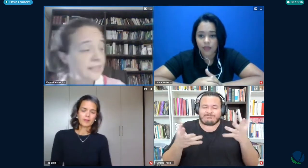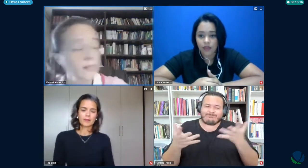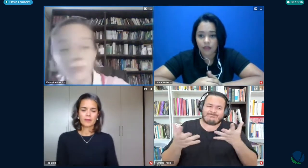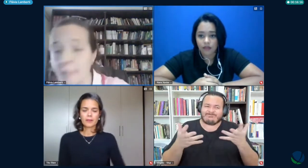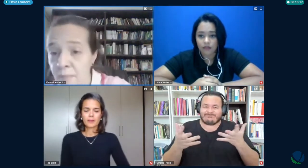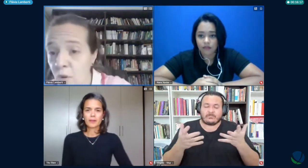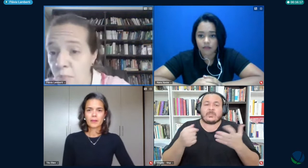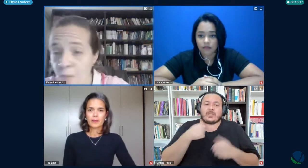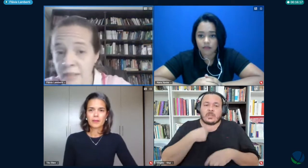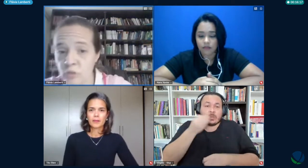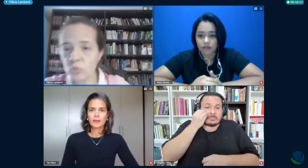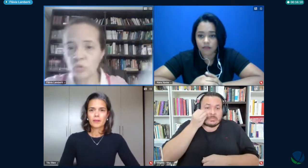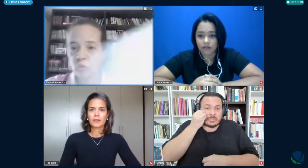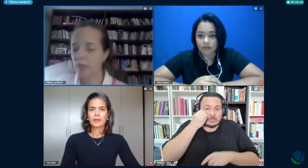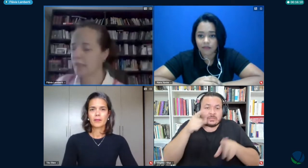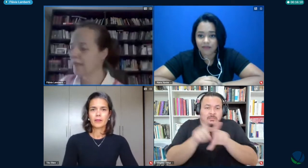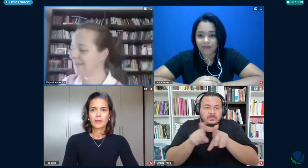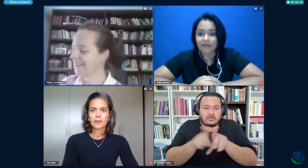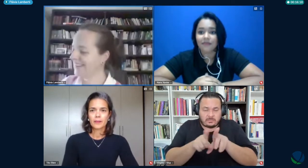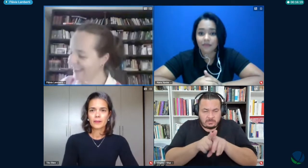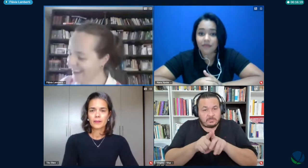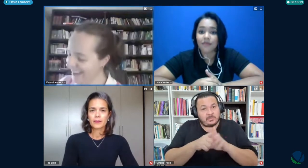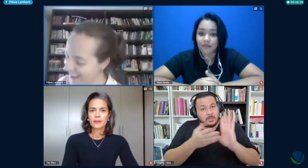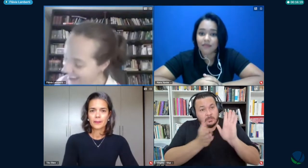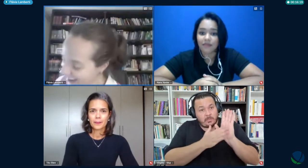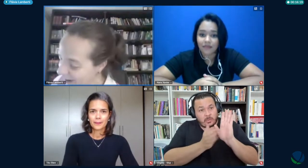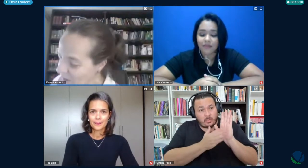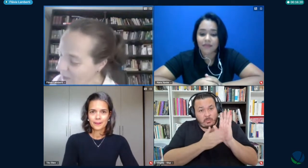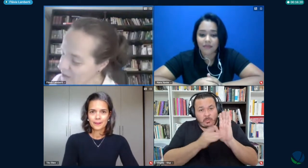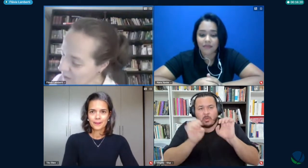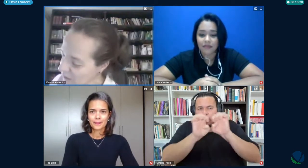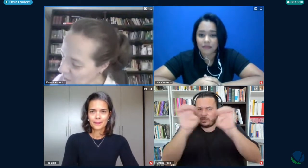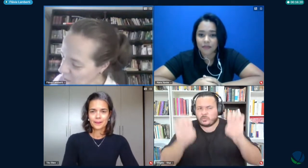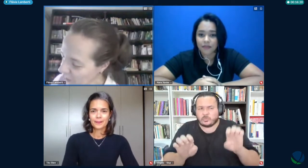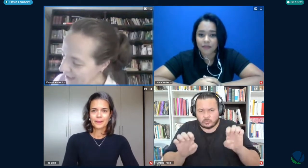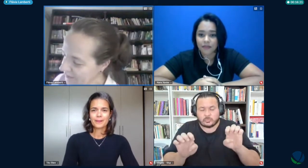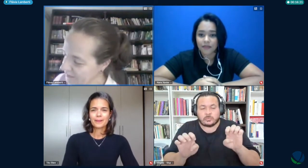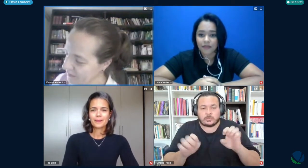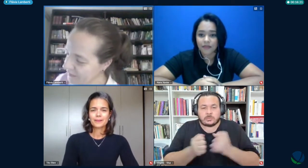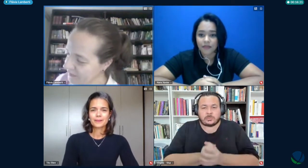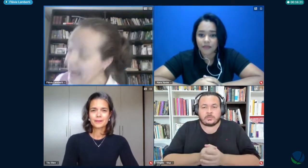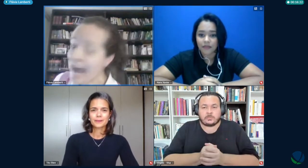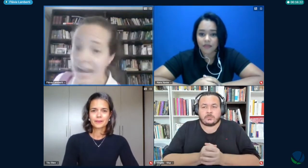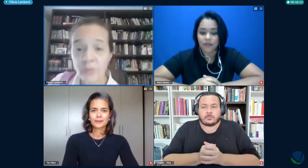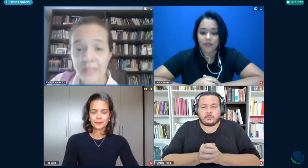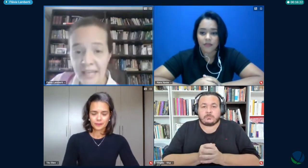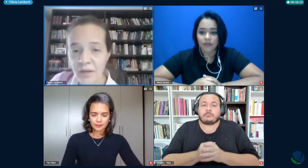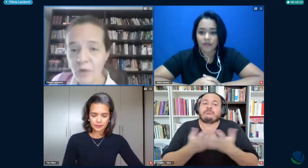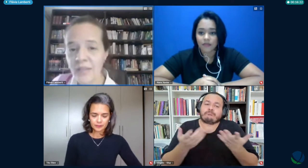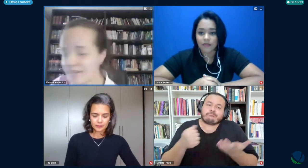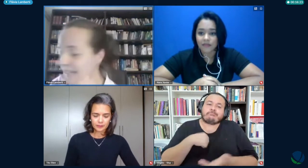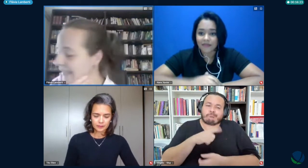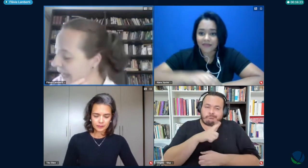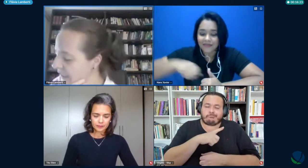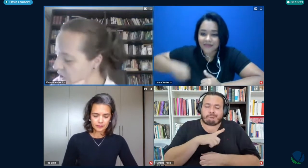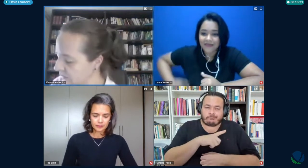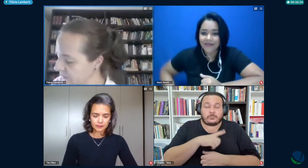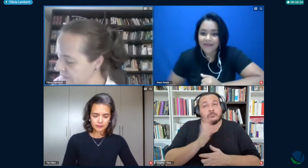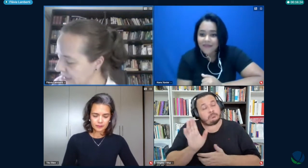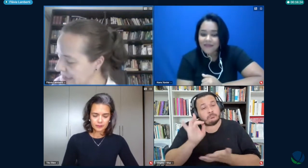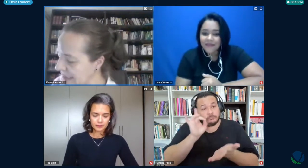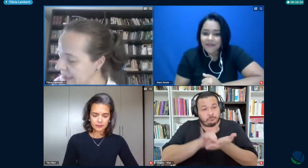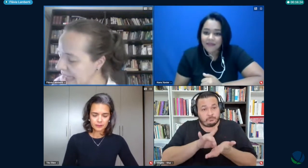Estava tentando também propor uma estrutura. Uma estrutura. Ah, eu, na